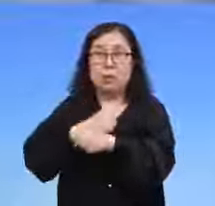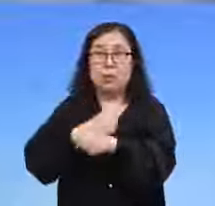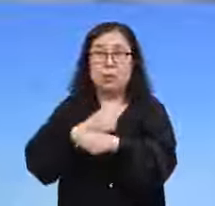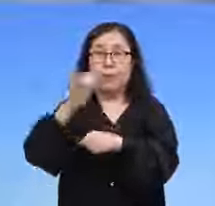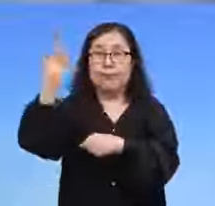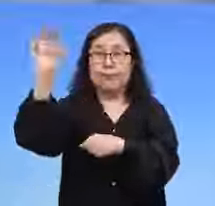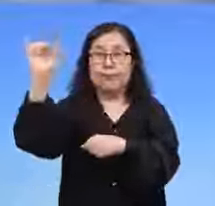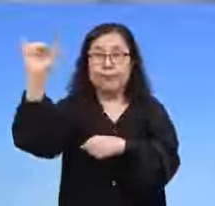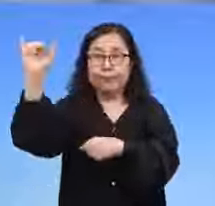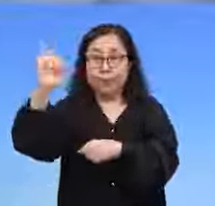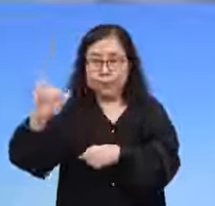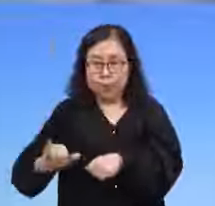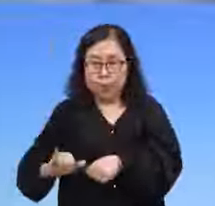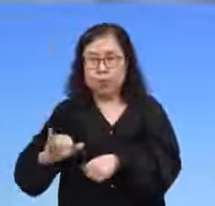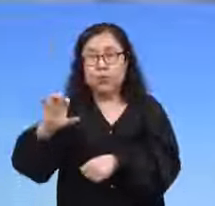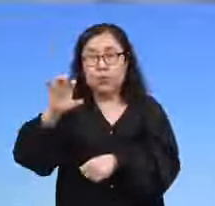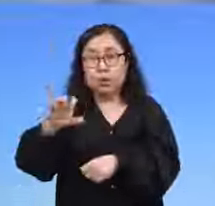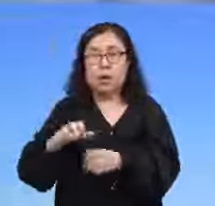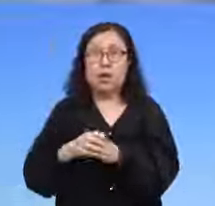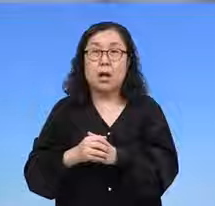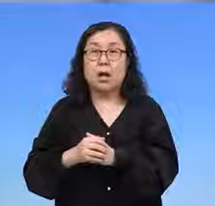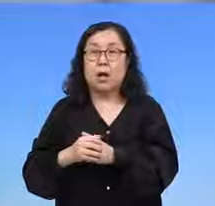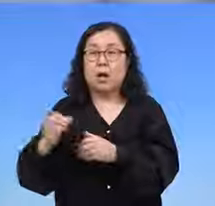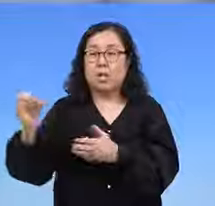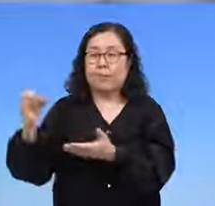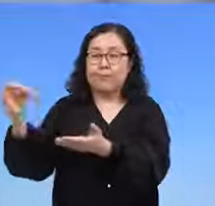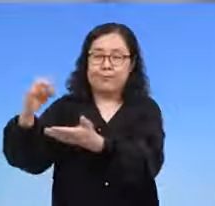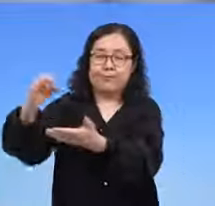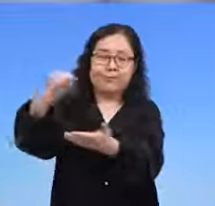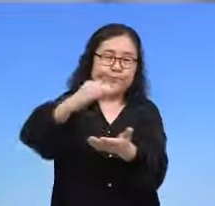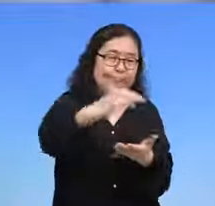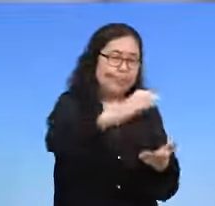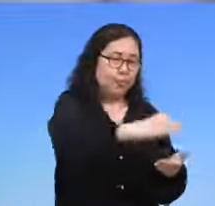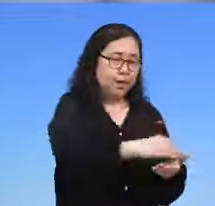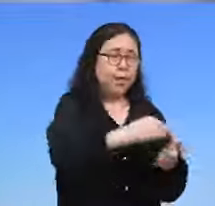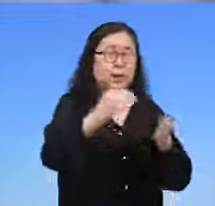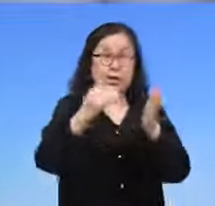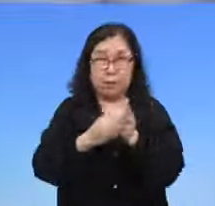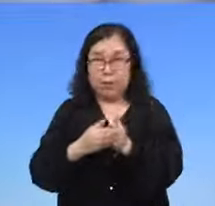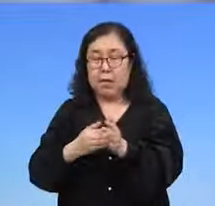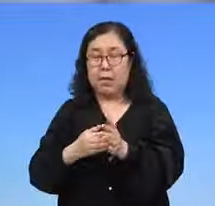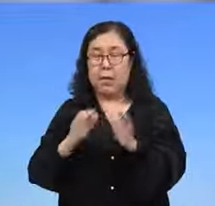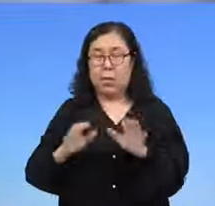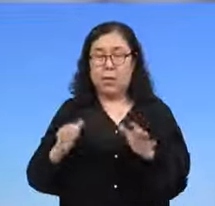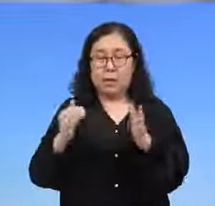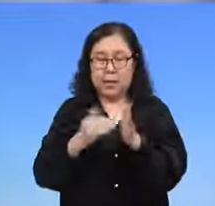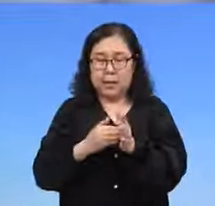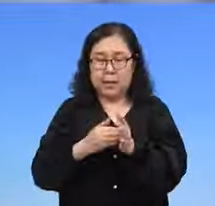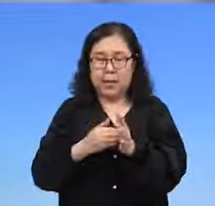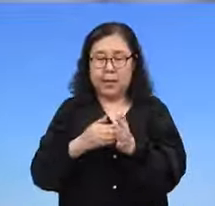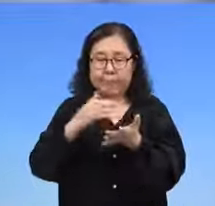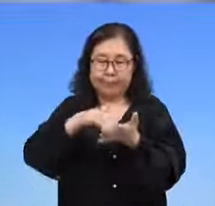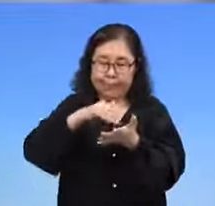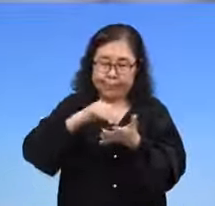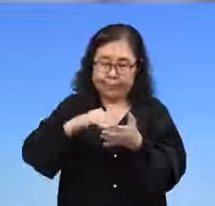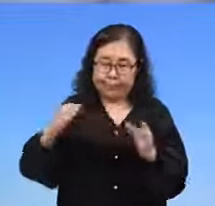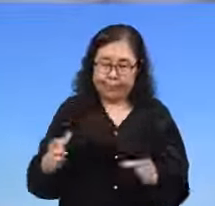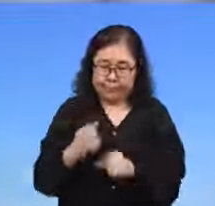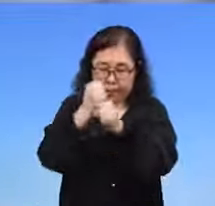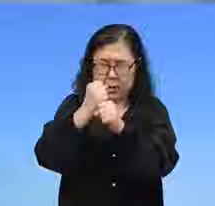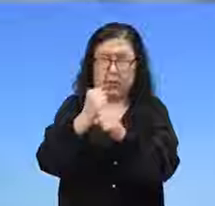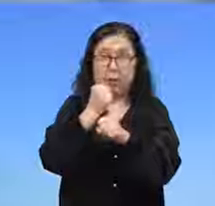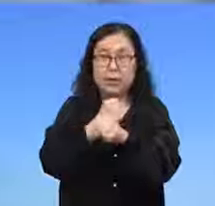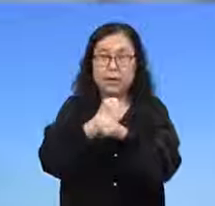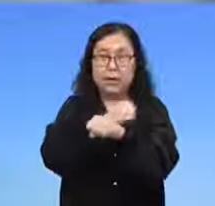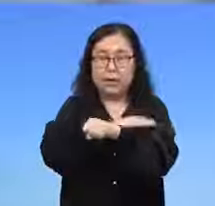전국에서 십시일반으로 헌금이 모아지는 이것들을 보면서 오늘까지 이제 결산이 나고 나면은 제가 이걸 잘 정리해서